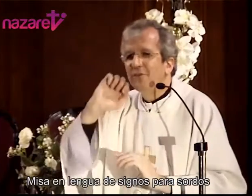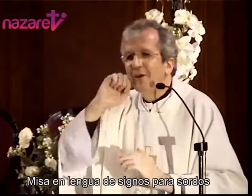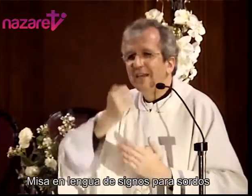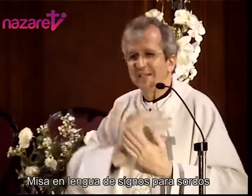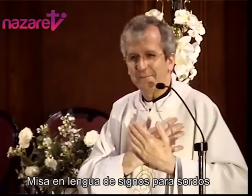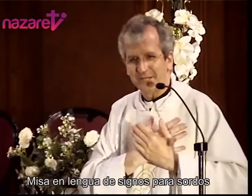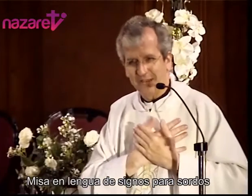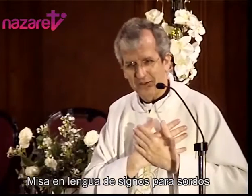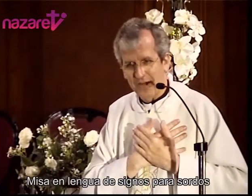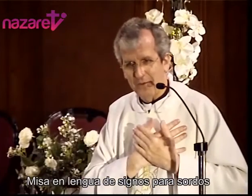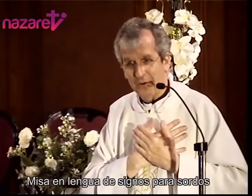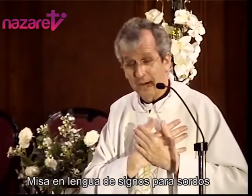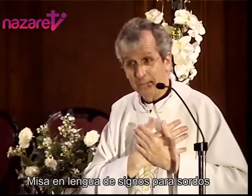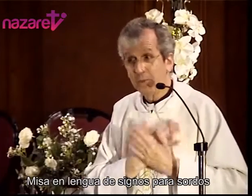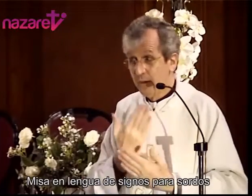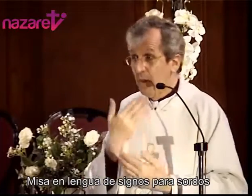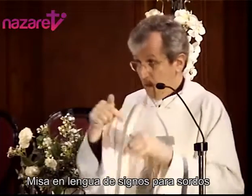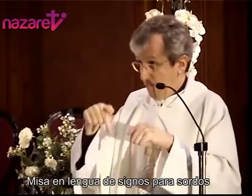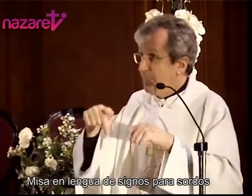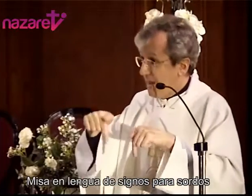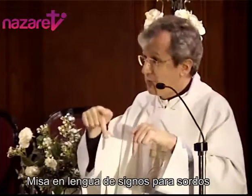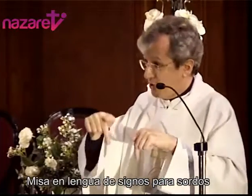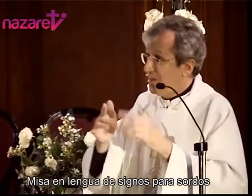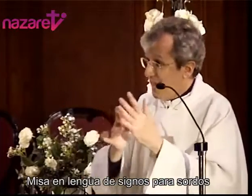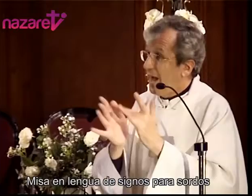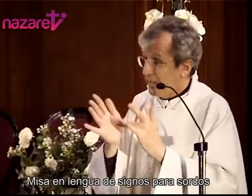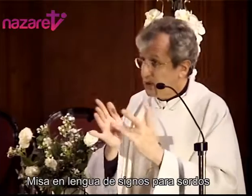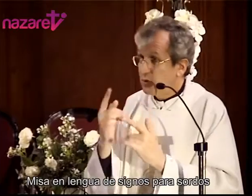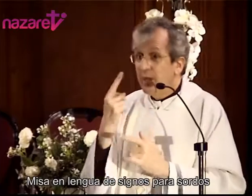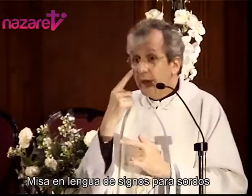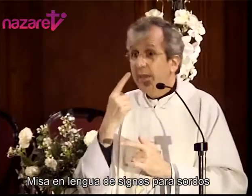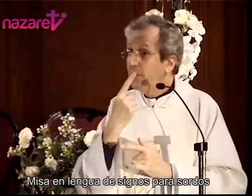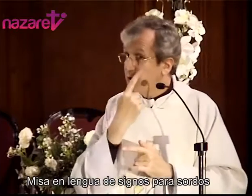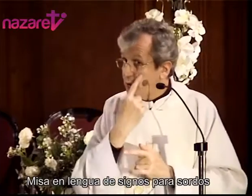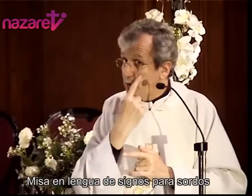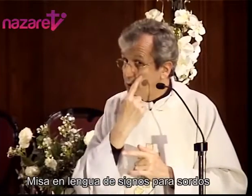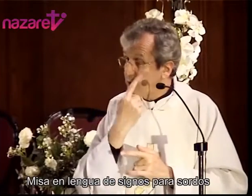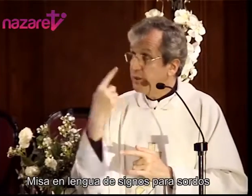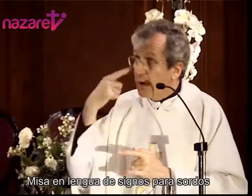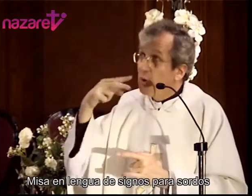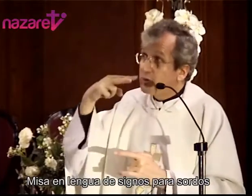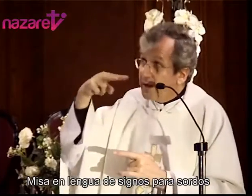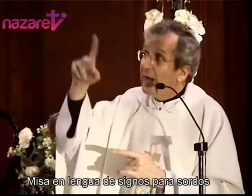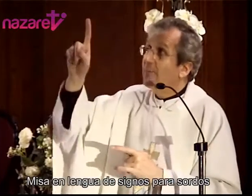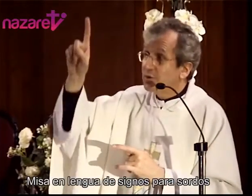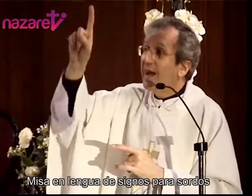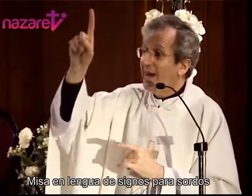en este misterio de amor. Pidamos hoy a Jesús que nuestros ojos los dirijamos hacia